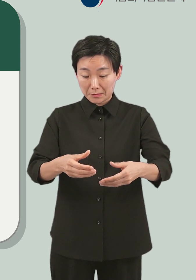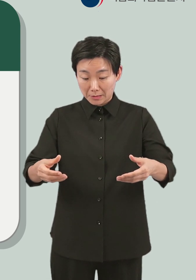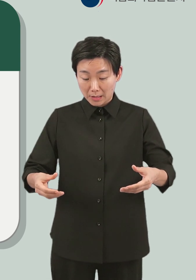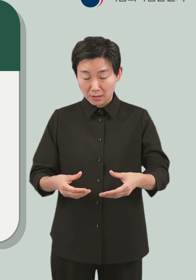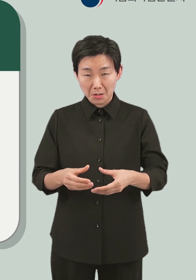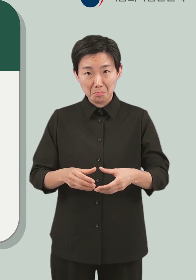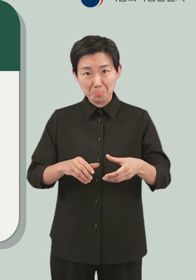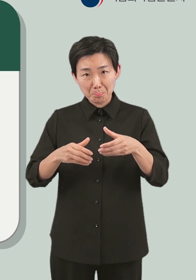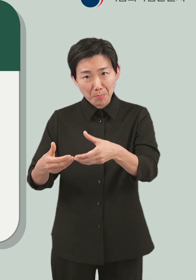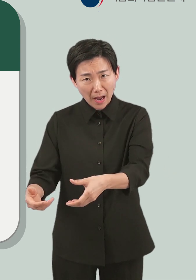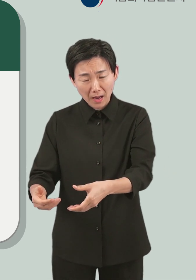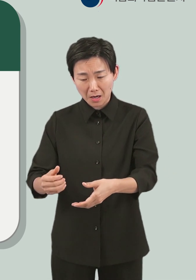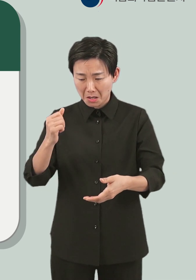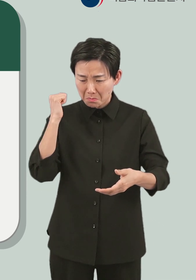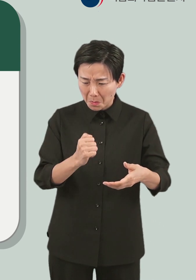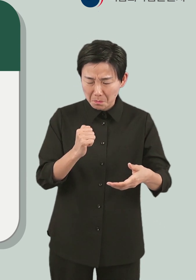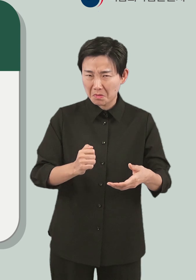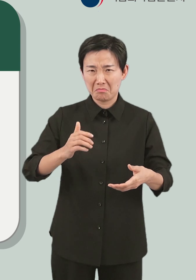않습니다.